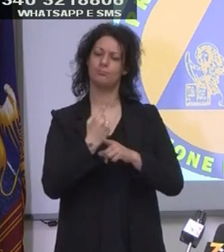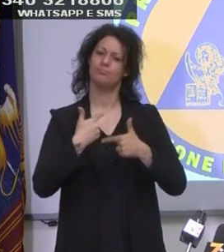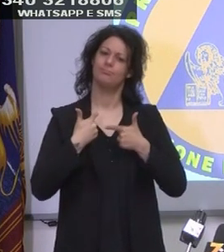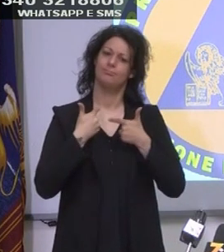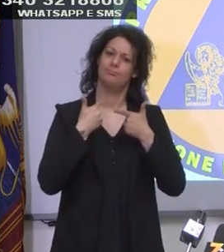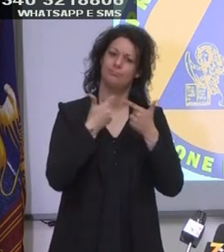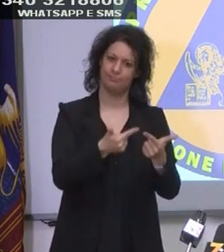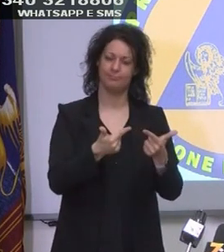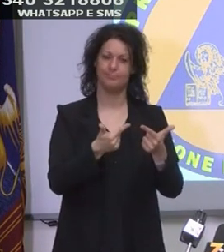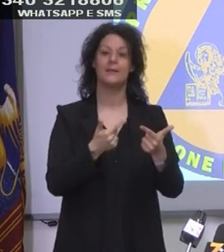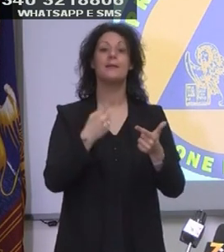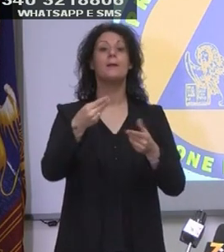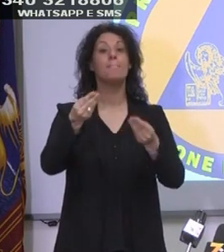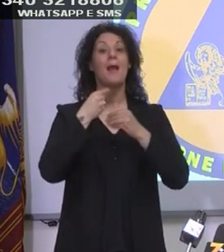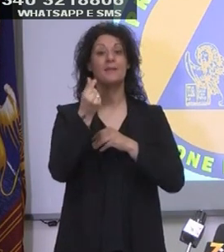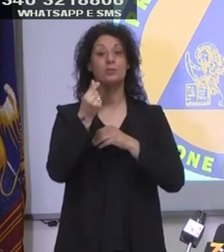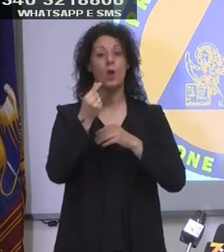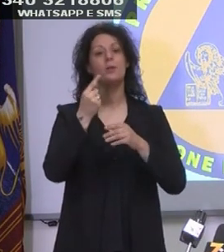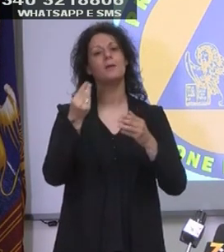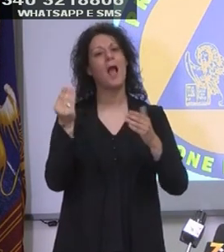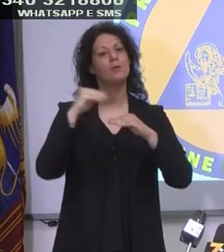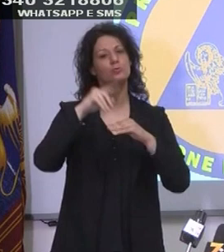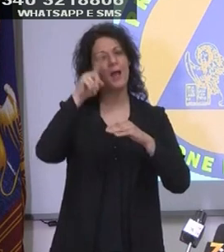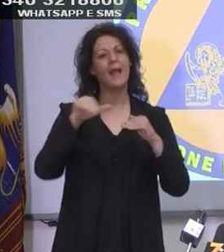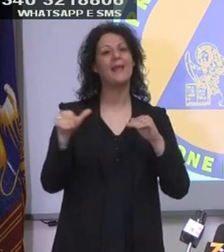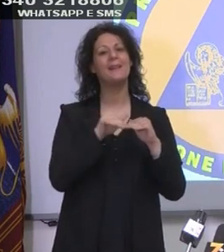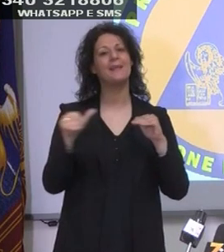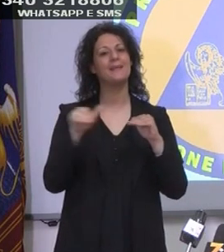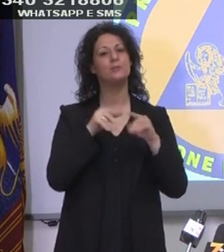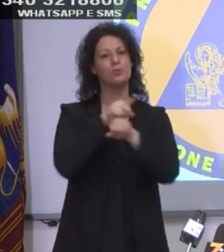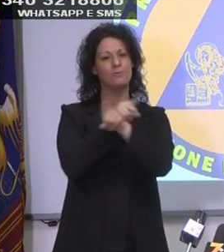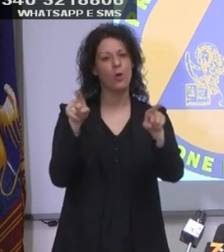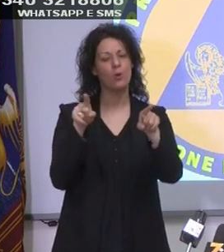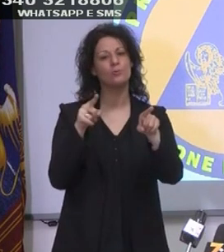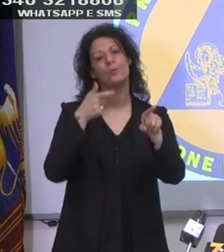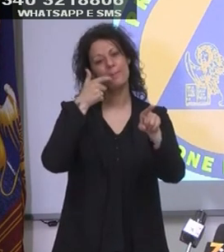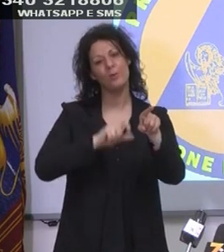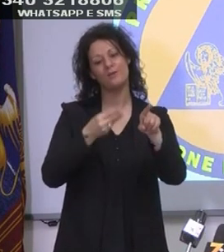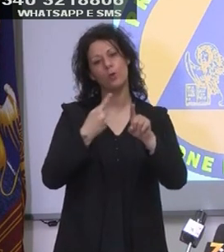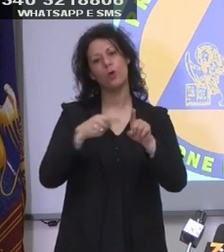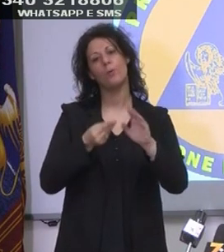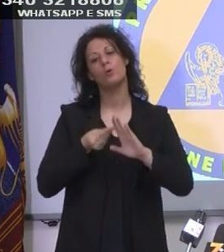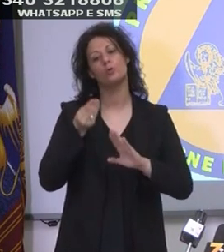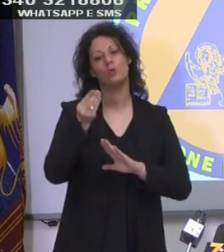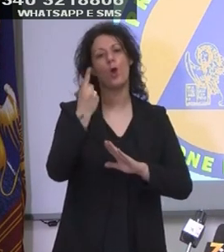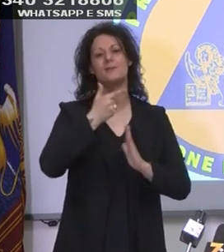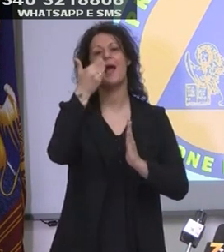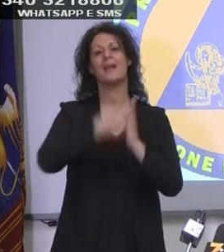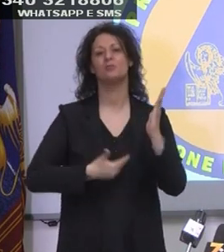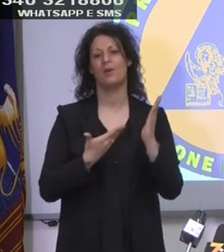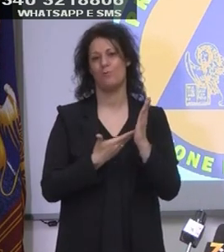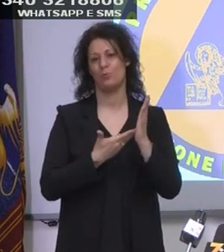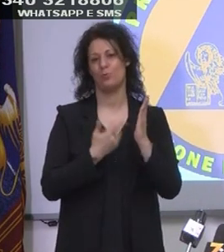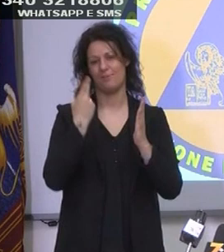anche l'indirizzo, sostanzialmente tutti lo scrivono, in modo tale che poi diamo anche un riscontro con la ricevuta e quindi con